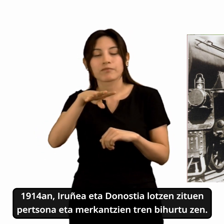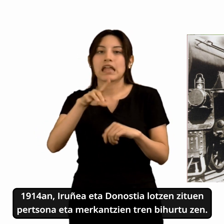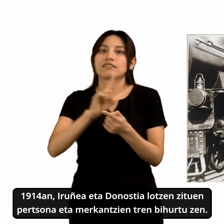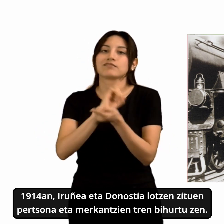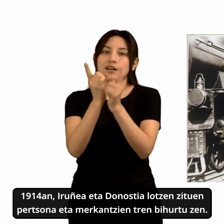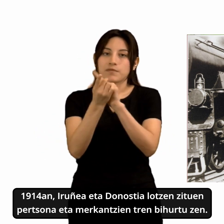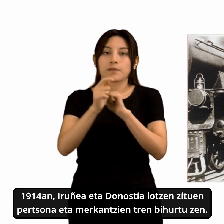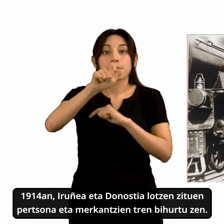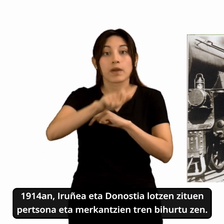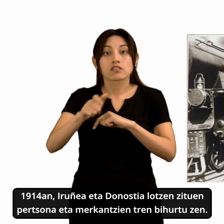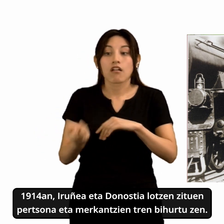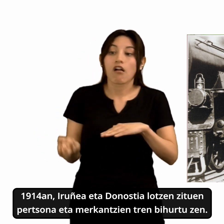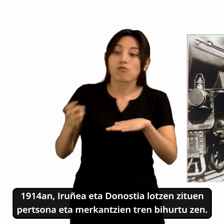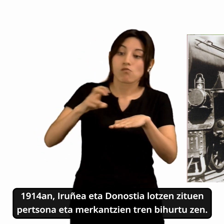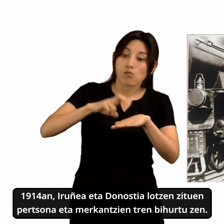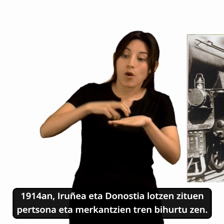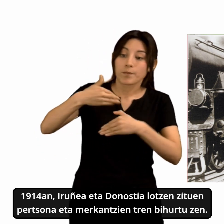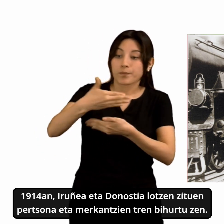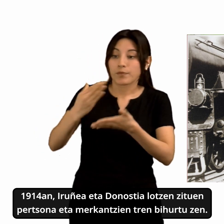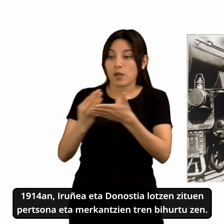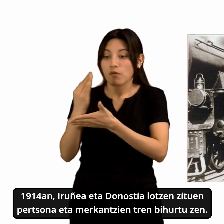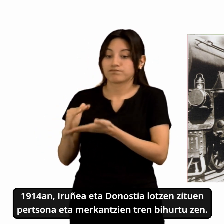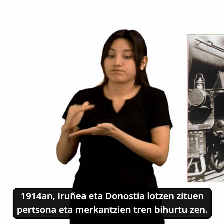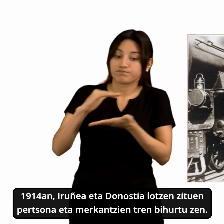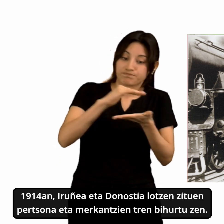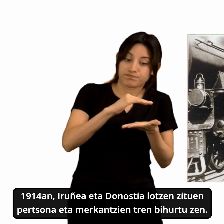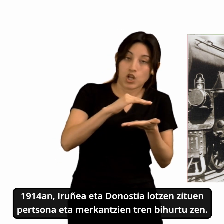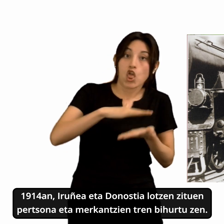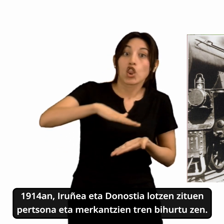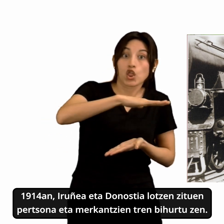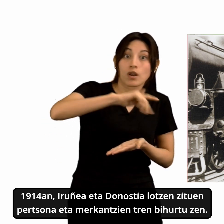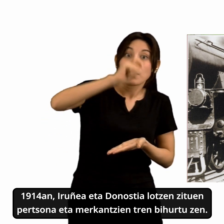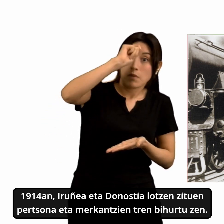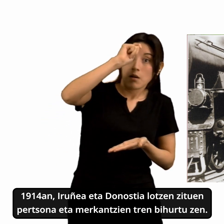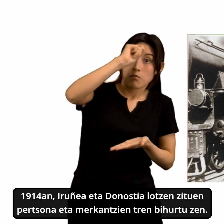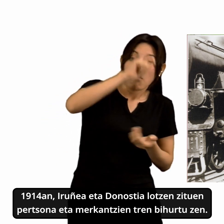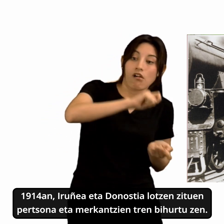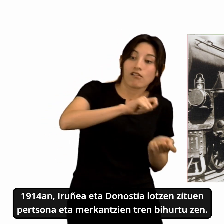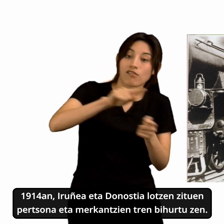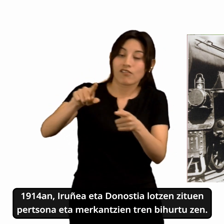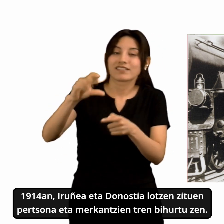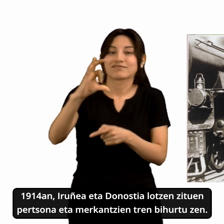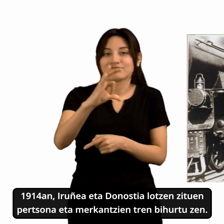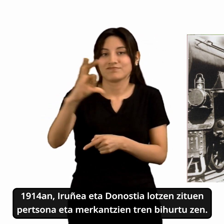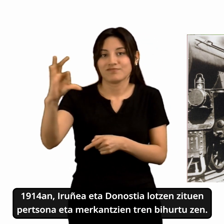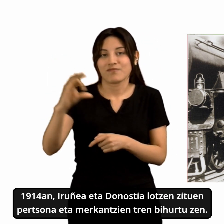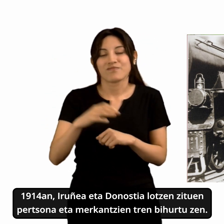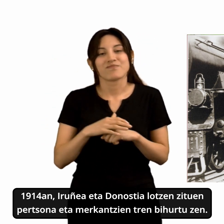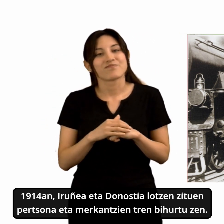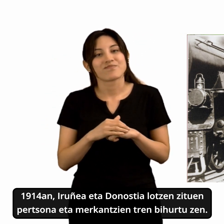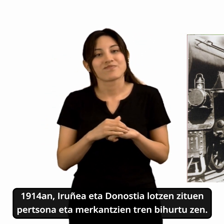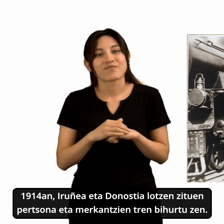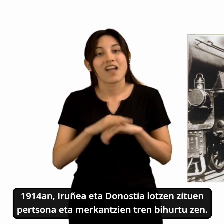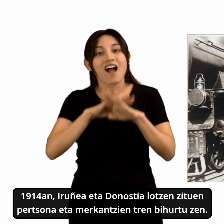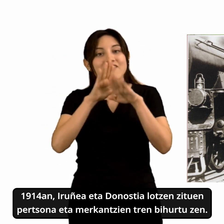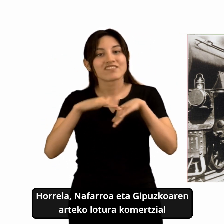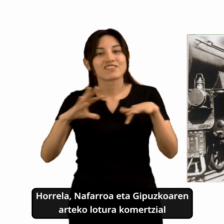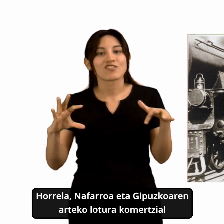1914an, Iruña eta Donostia lotzen zituen pertsona eta merkantzien tren bihurtu zen.